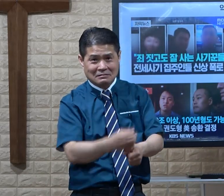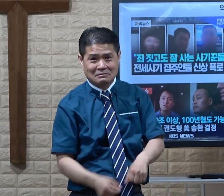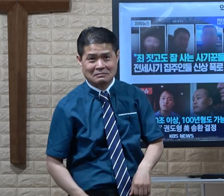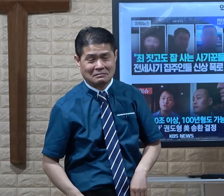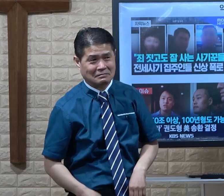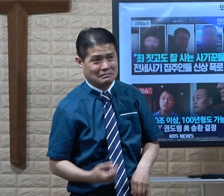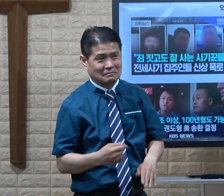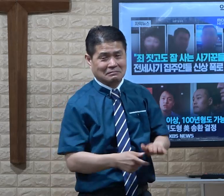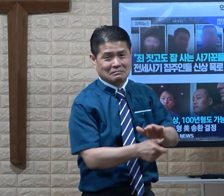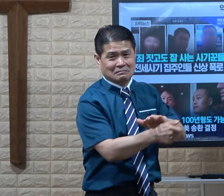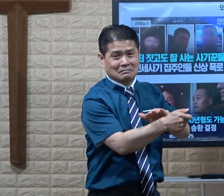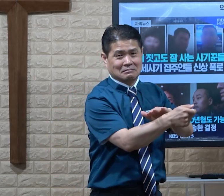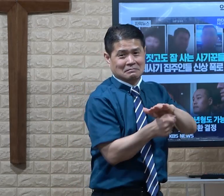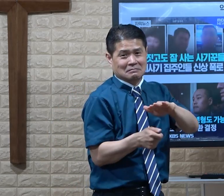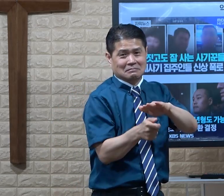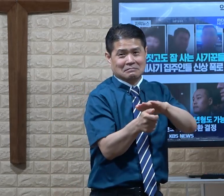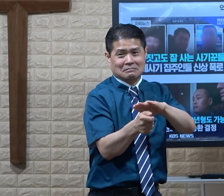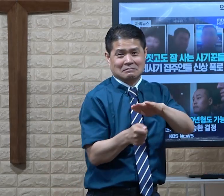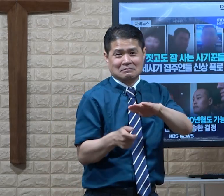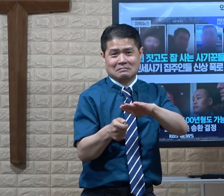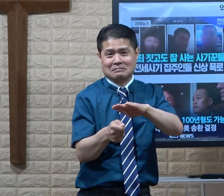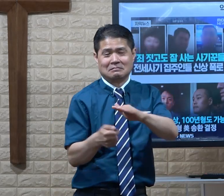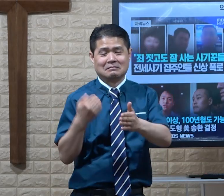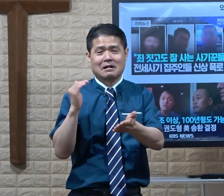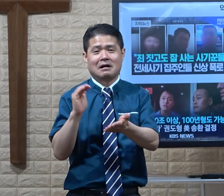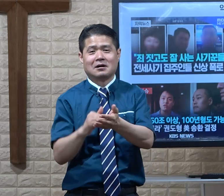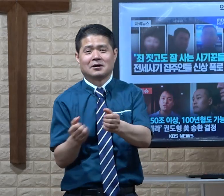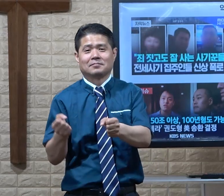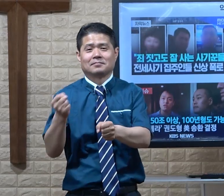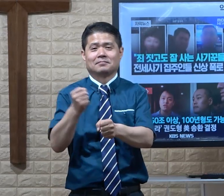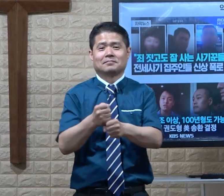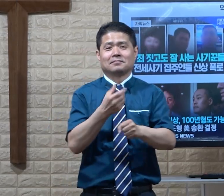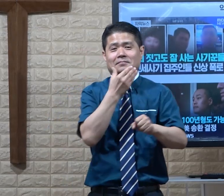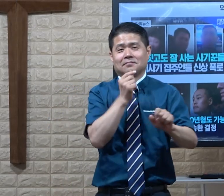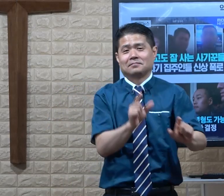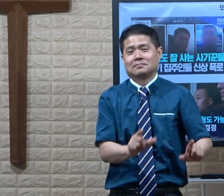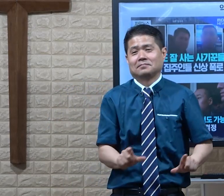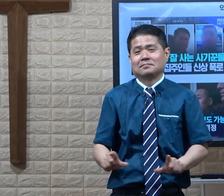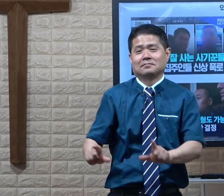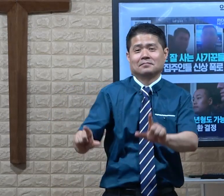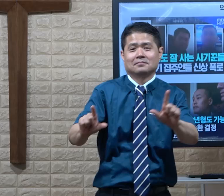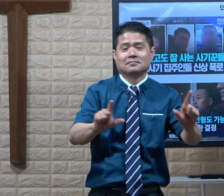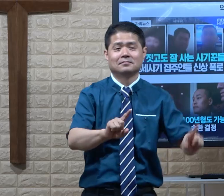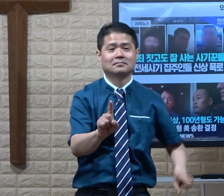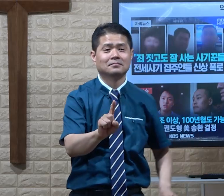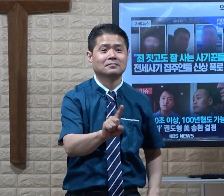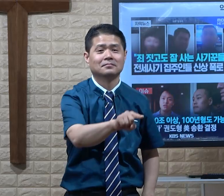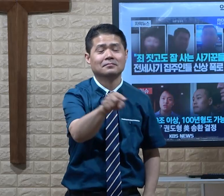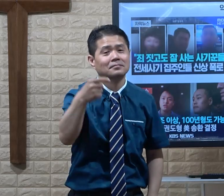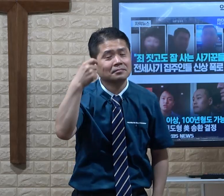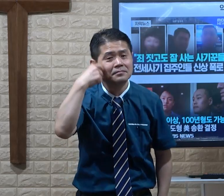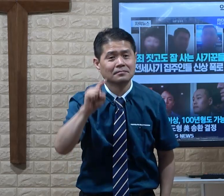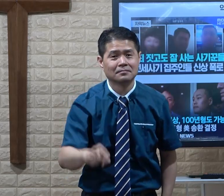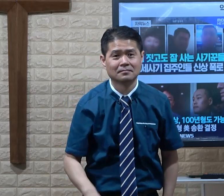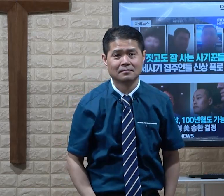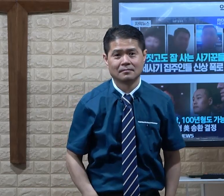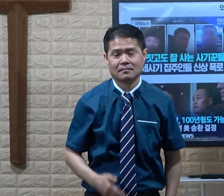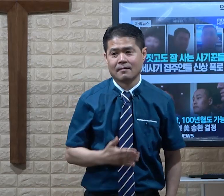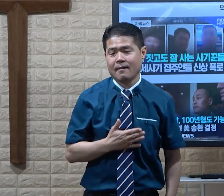없다. 돈을 돌려줄 것도 없고 나는 다시 죄인의 생활을 시작하면 된다. 라는 그런 행복한 생각을 하고